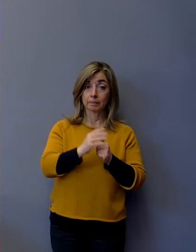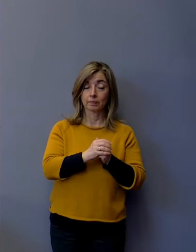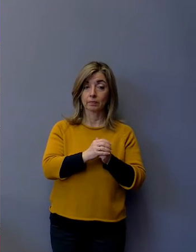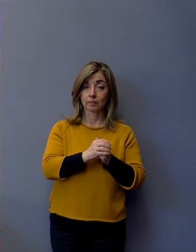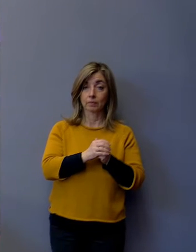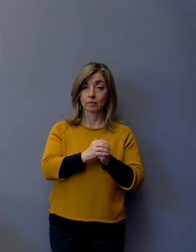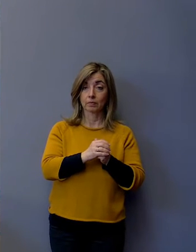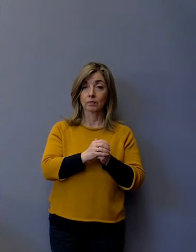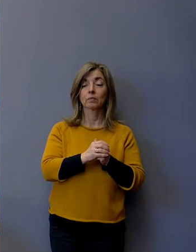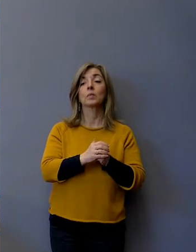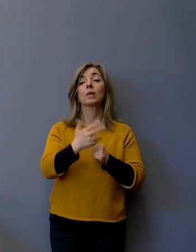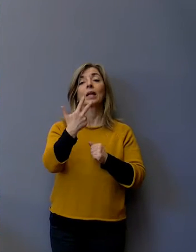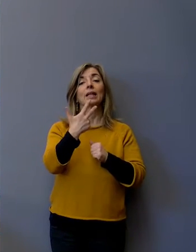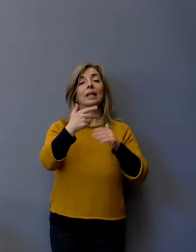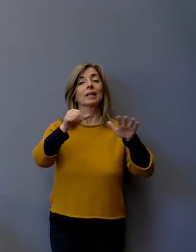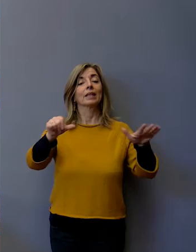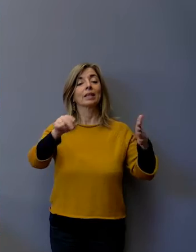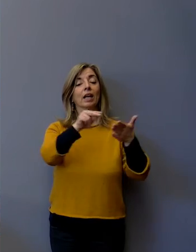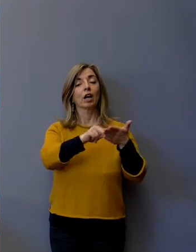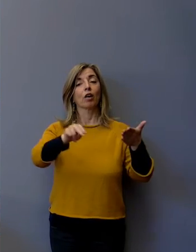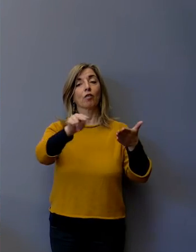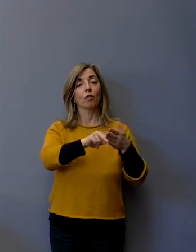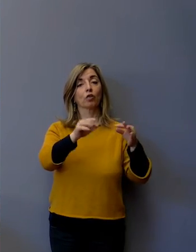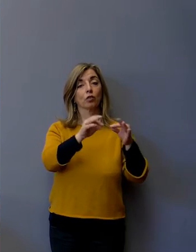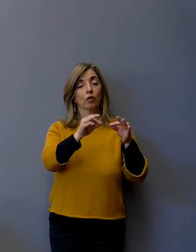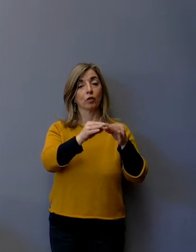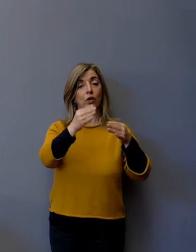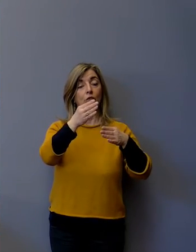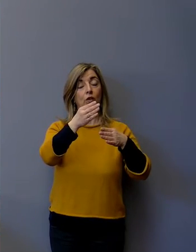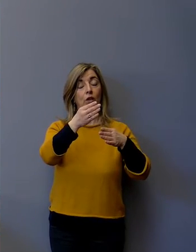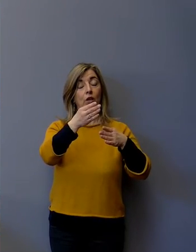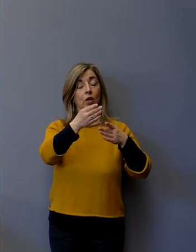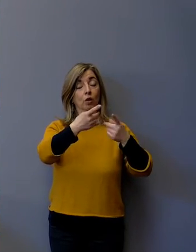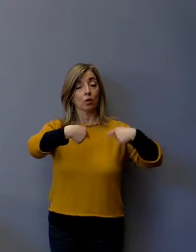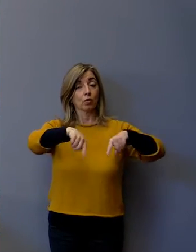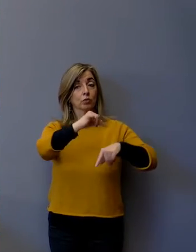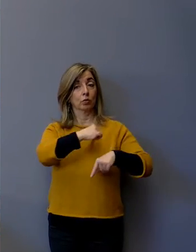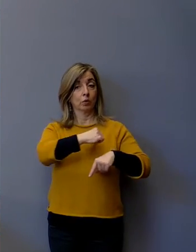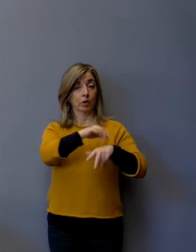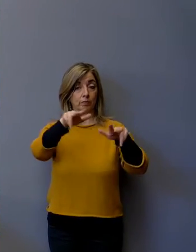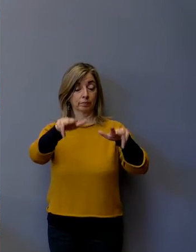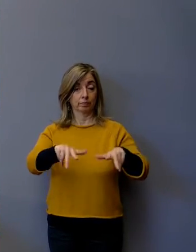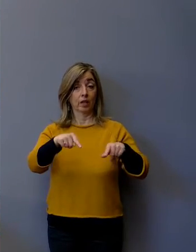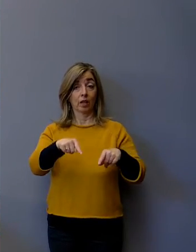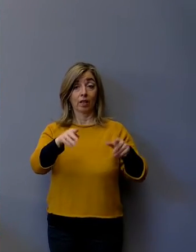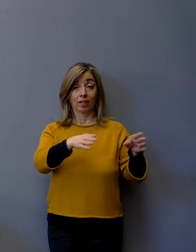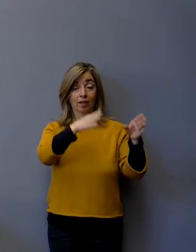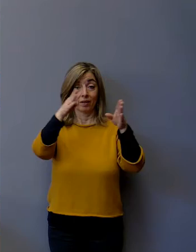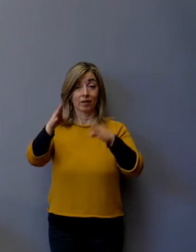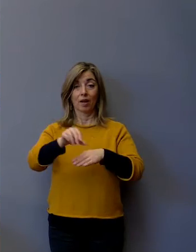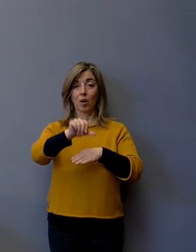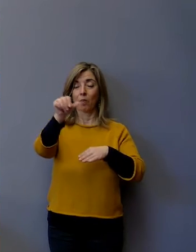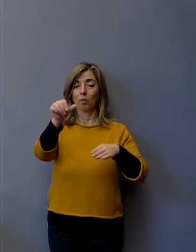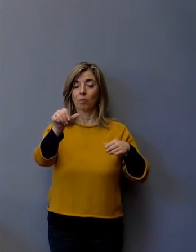36 voti favorevoli il consiglio comunale approva ora passiamo al primo blocco degli